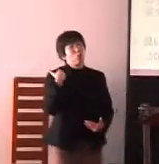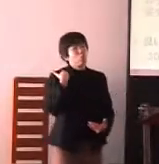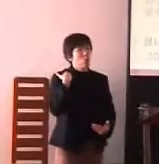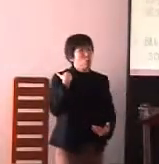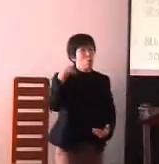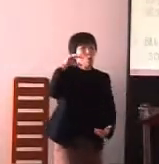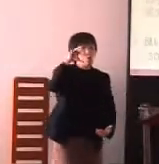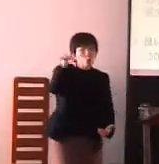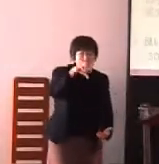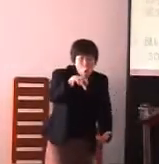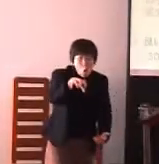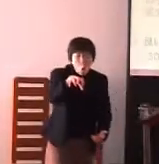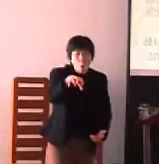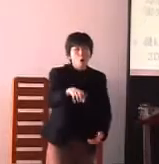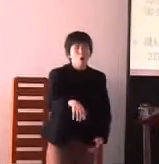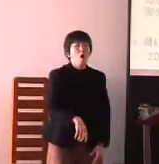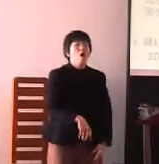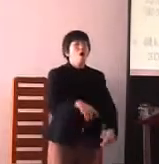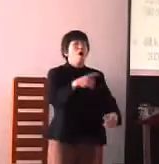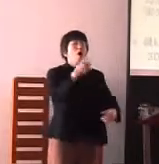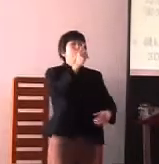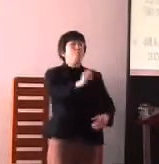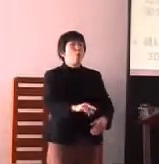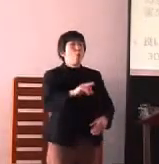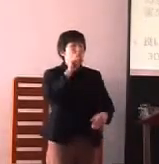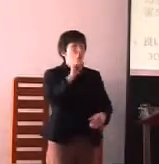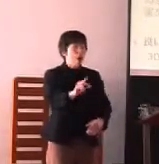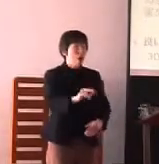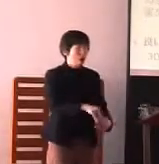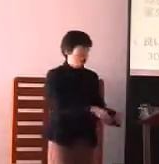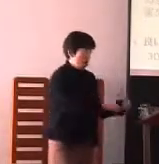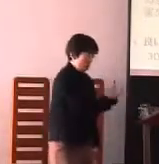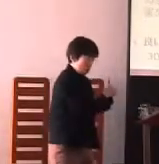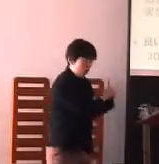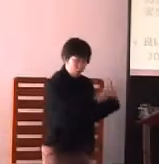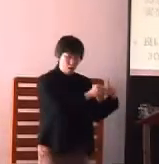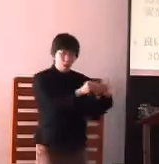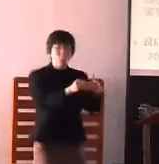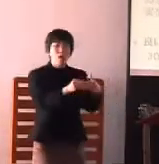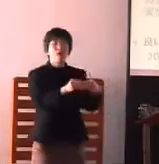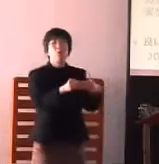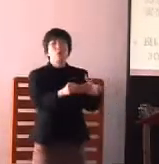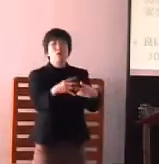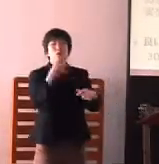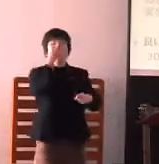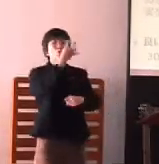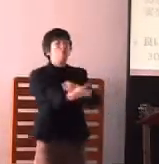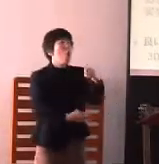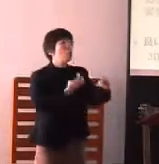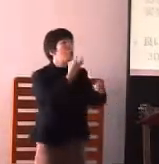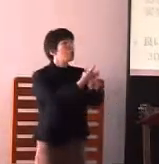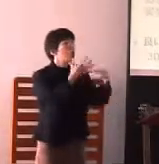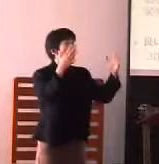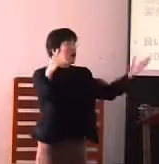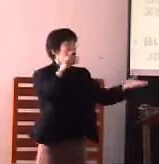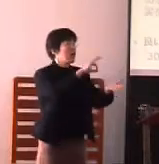モーセに導かれた長い間40年間っていう長い